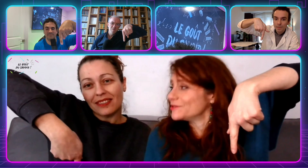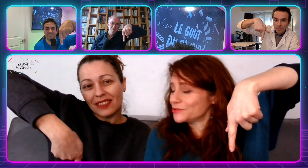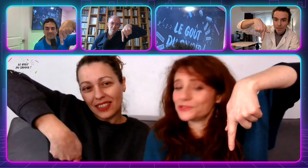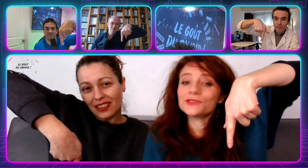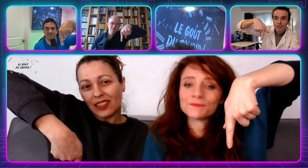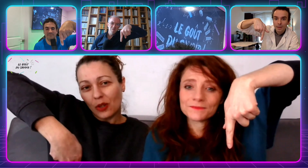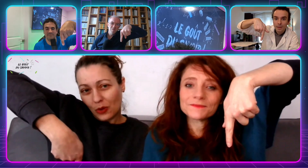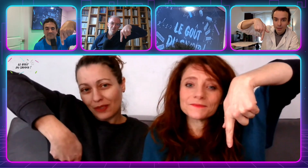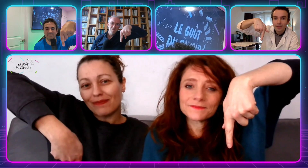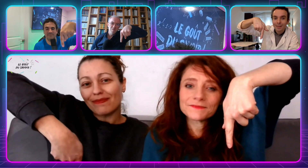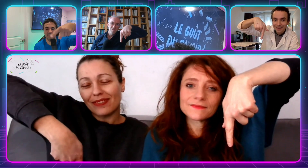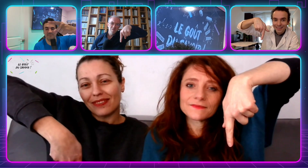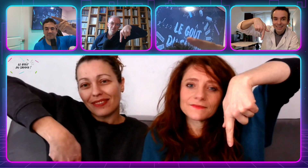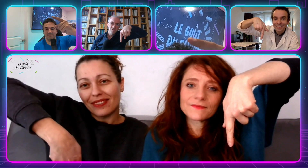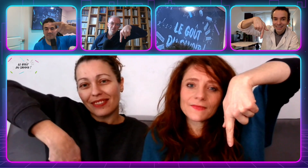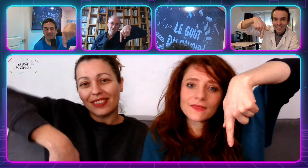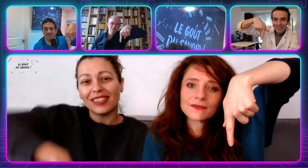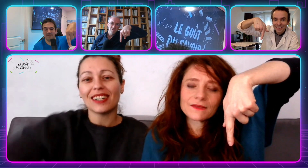Le Q.